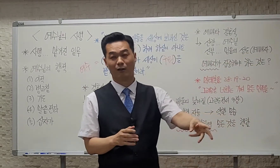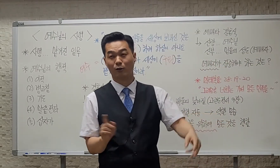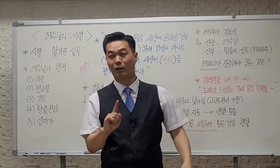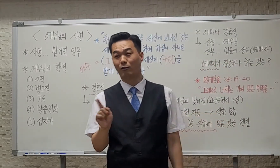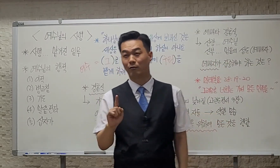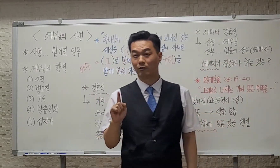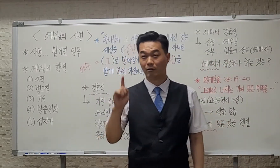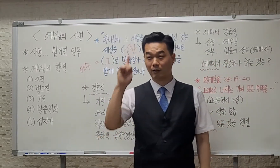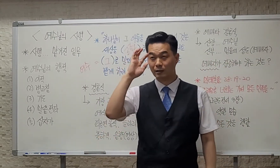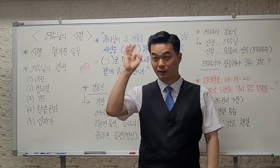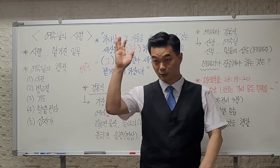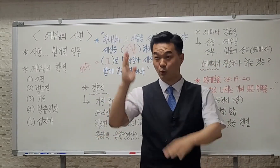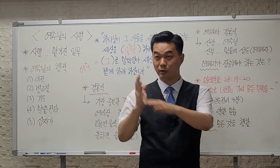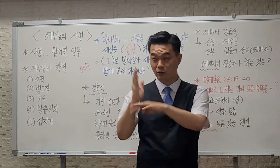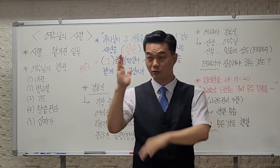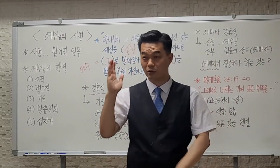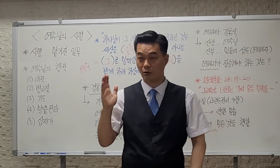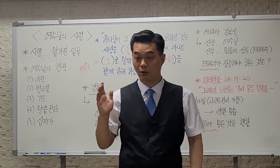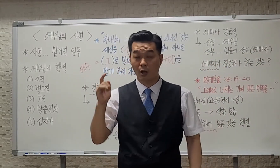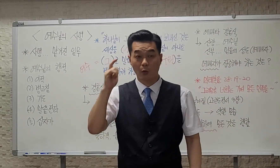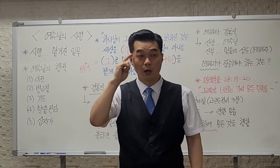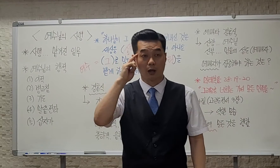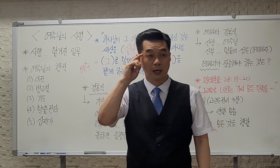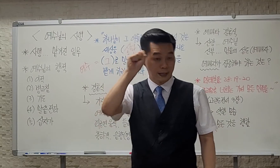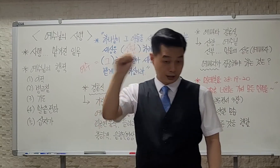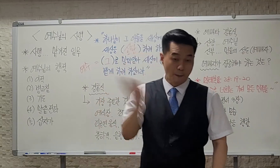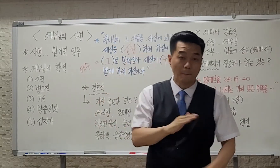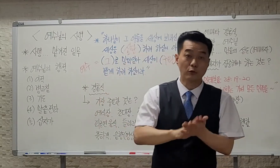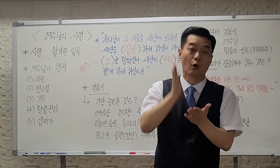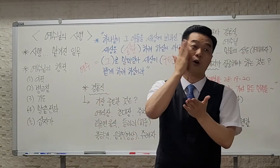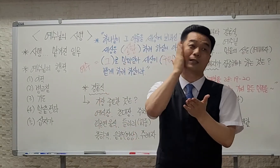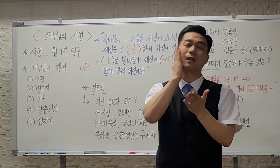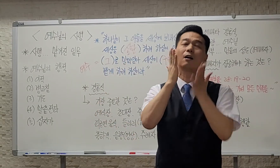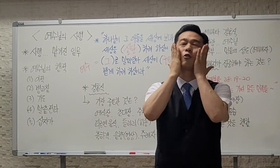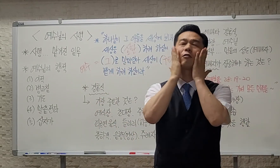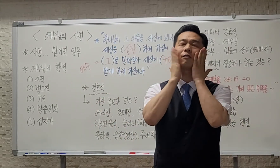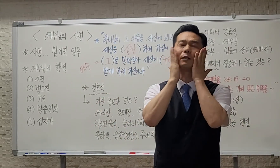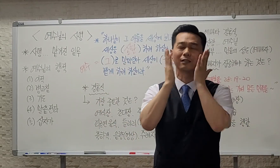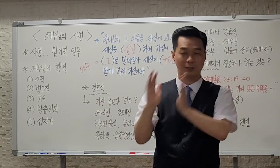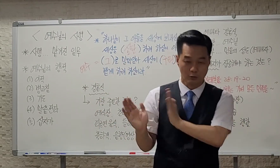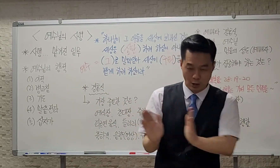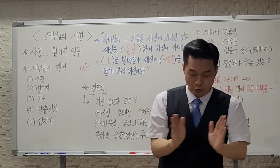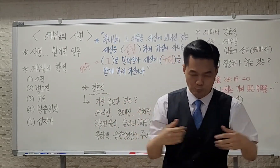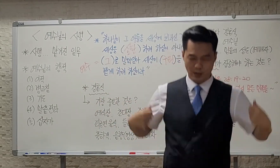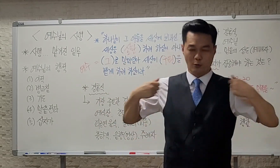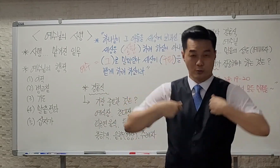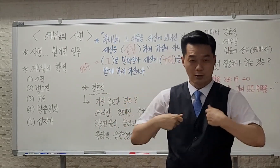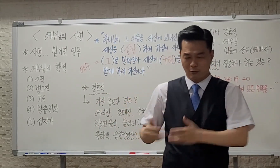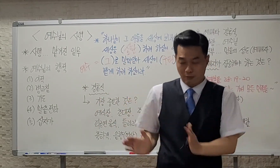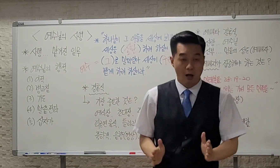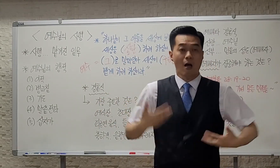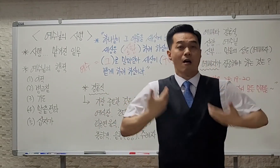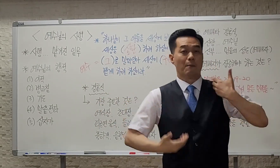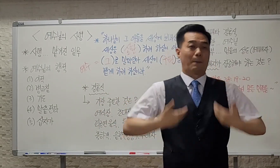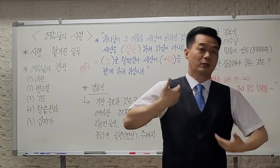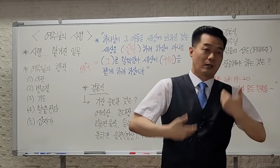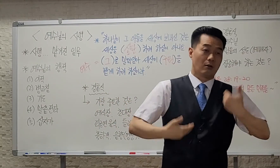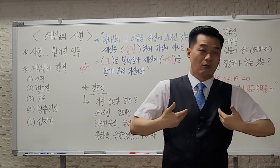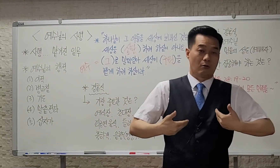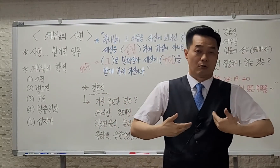어때요? 상상 초월이죠. 그죠? 왜? 새벽부터 화장하고 마사지하고 준비하고 옷 입고 바빴잖아요.